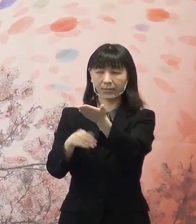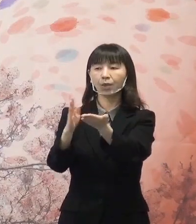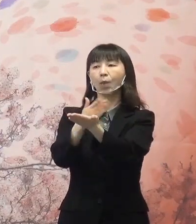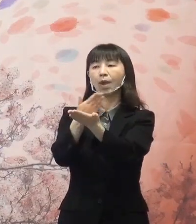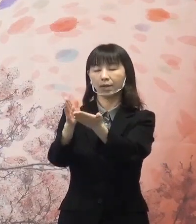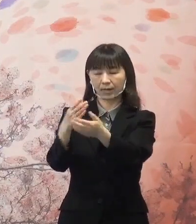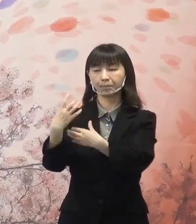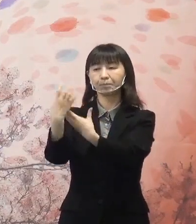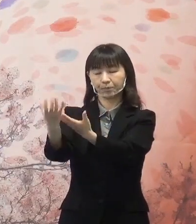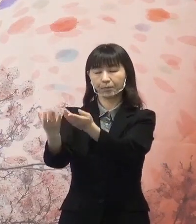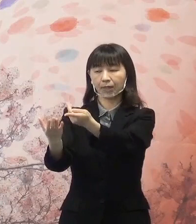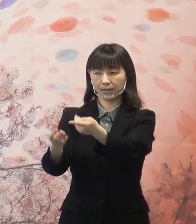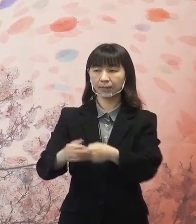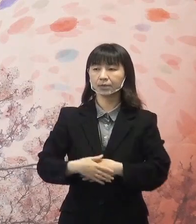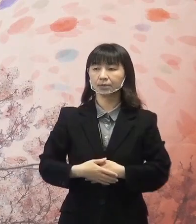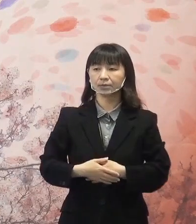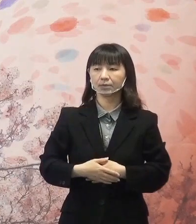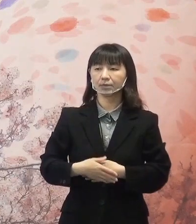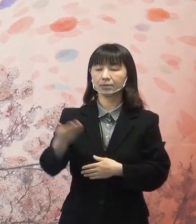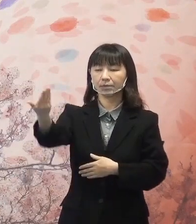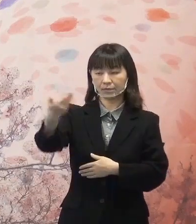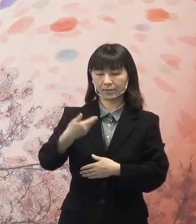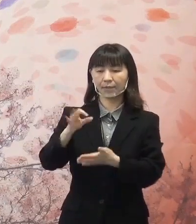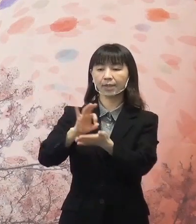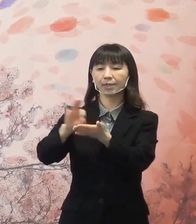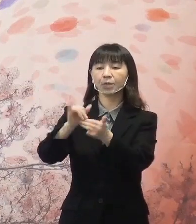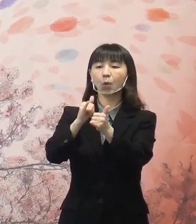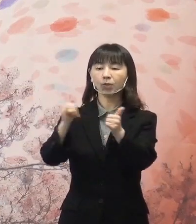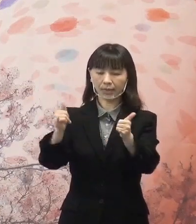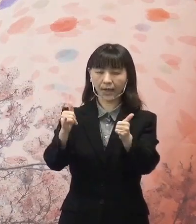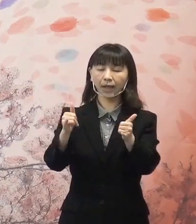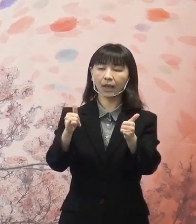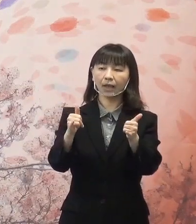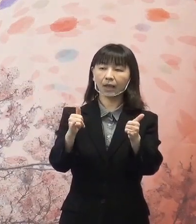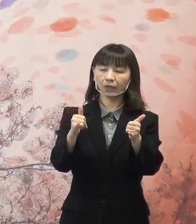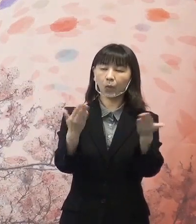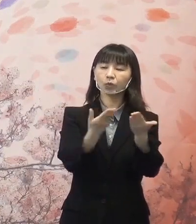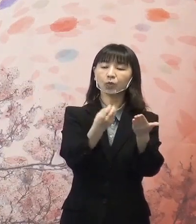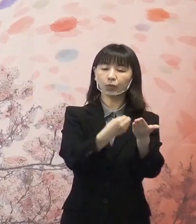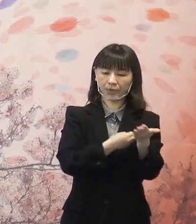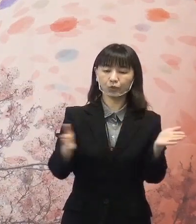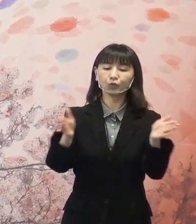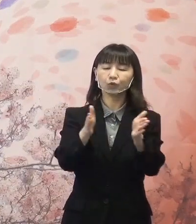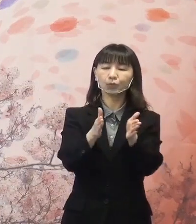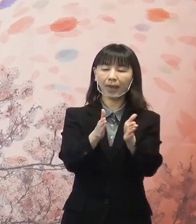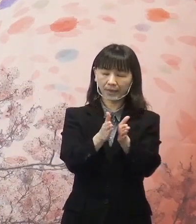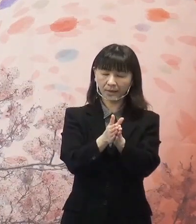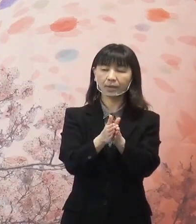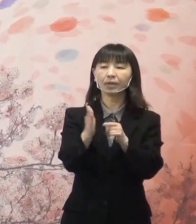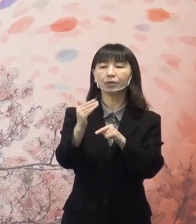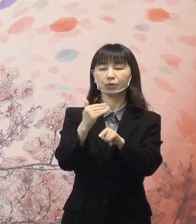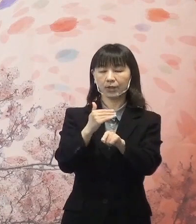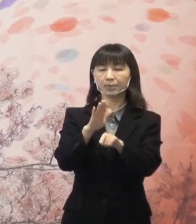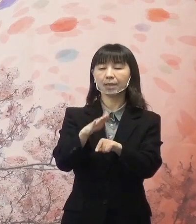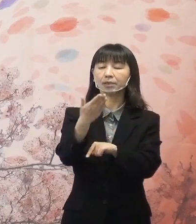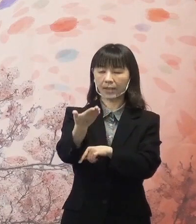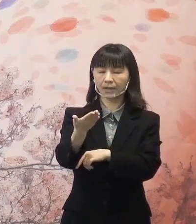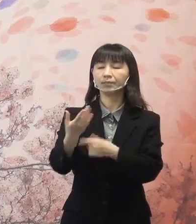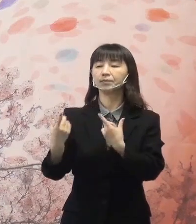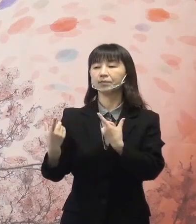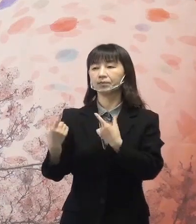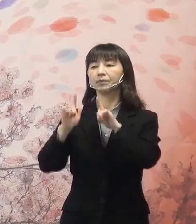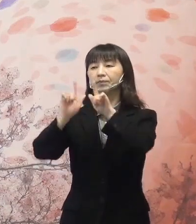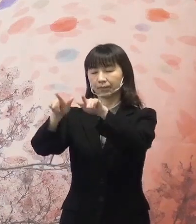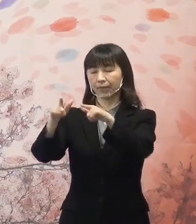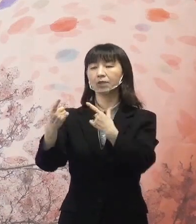だと思います。 じゃあつまりその利用者と職員を含むっていう感じ。 はい、利用者、職員を含めてというのはそれで、はい、我々もそのように思